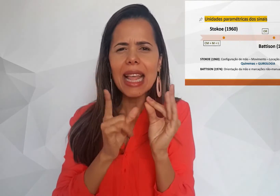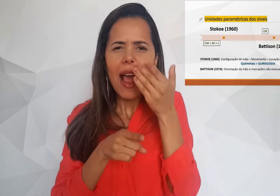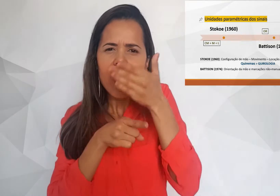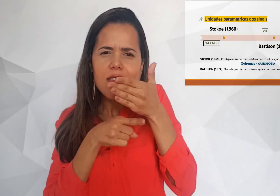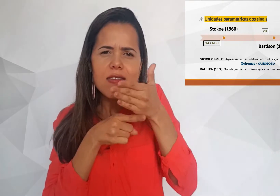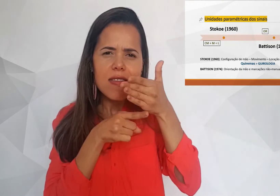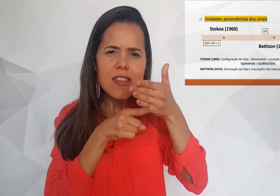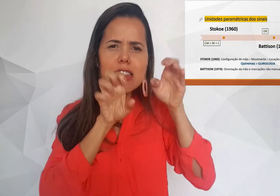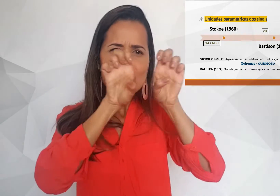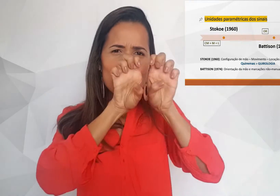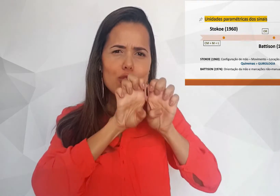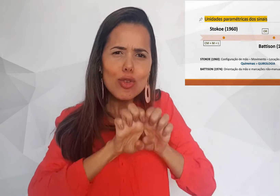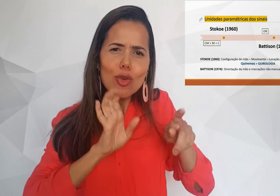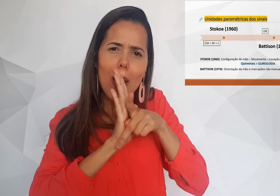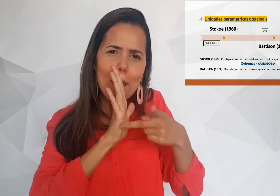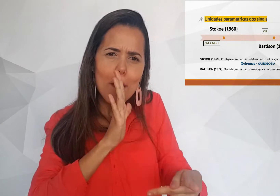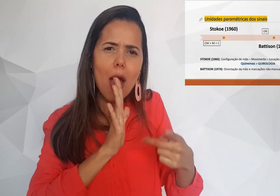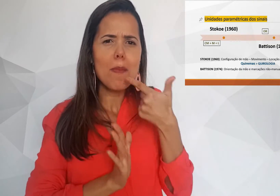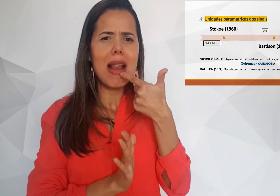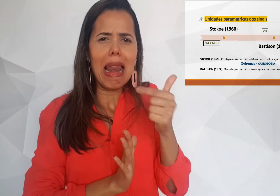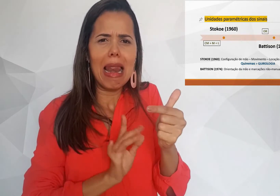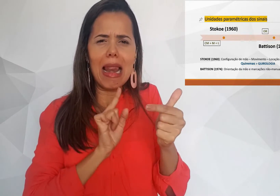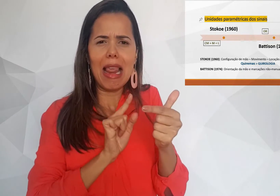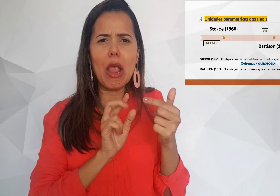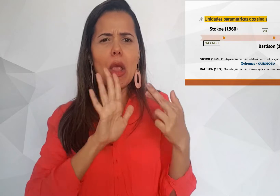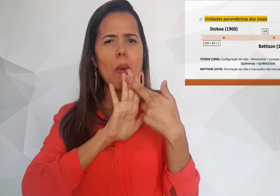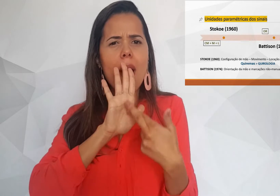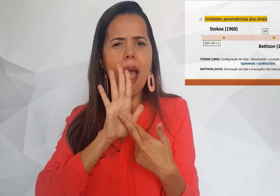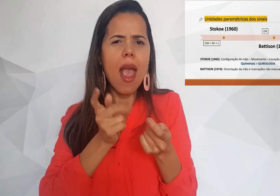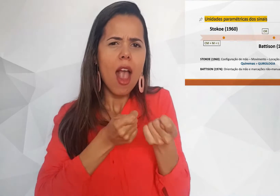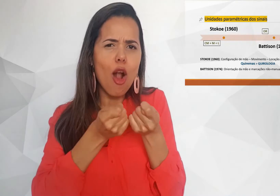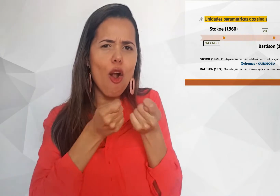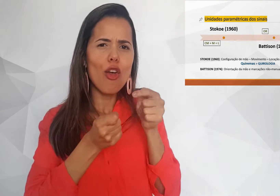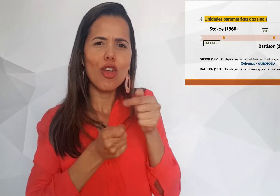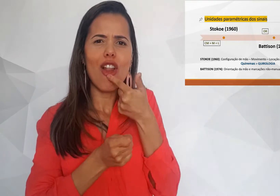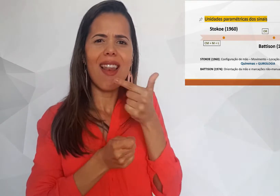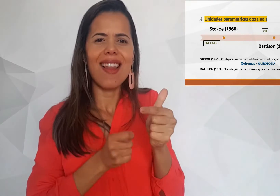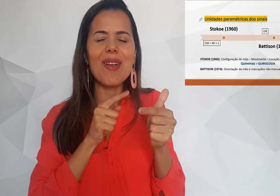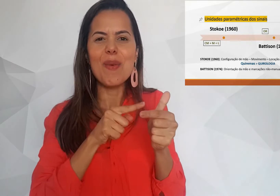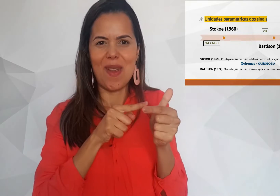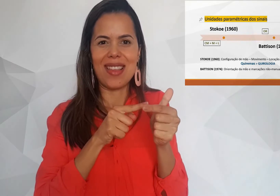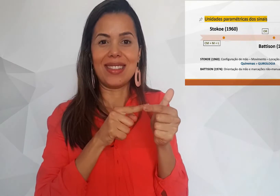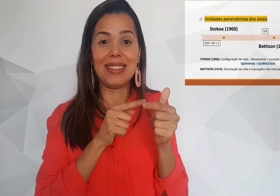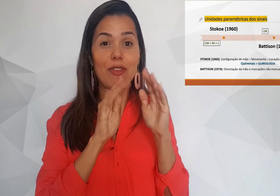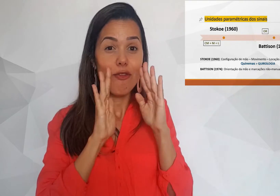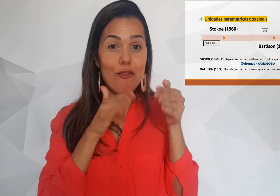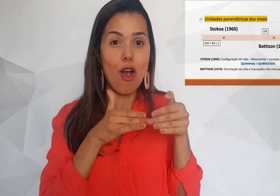descrevê-la em partes cada vez menores, e quais as regras que a controlam, enfim, como um objeto